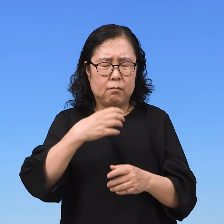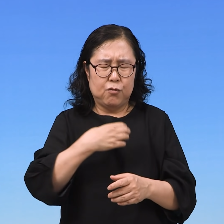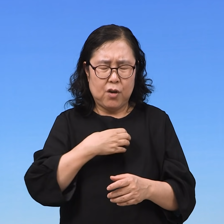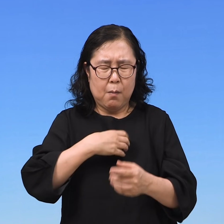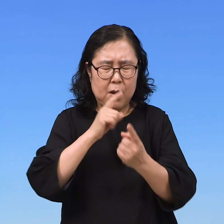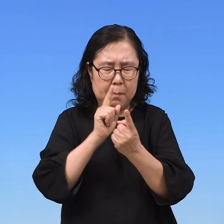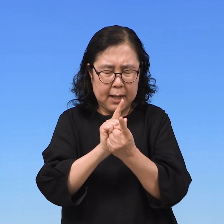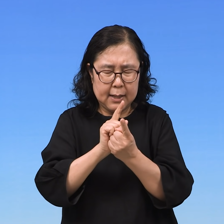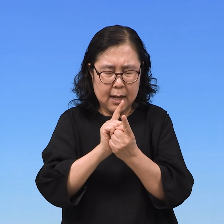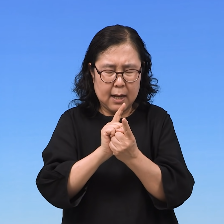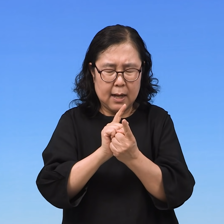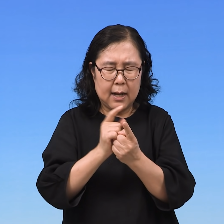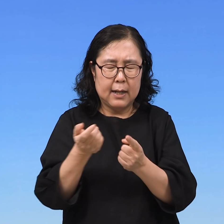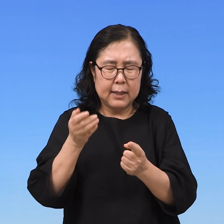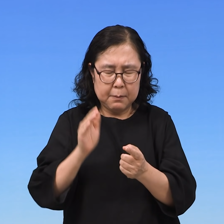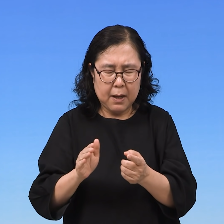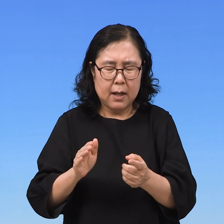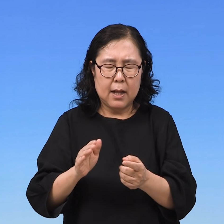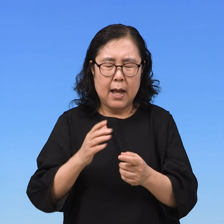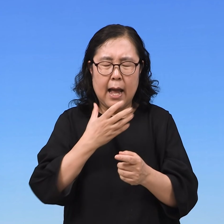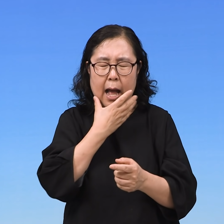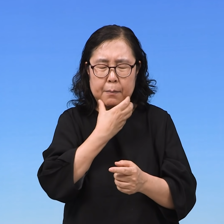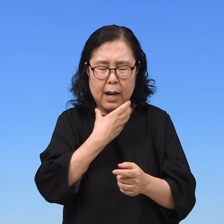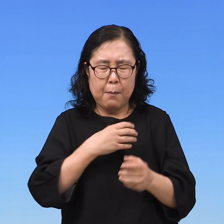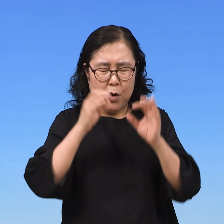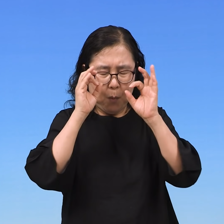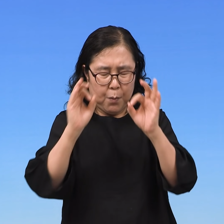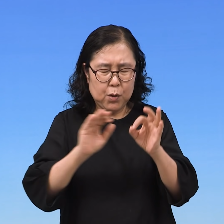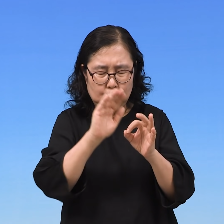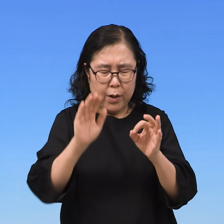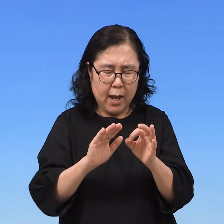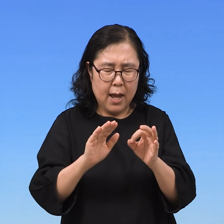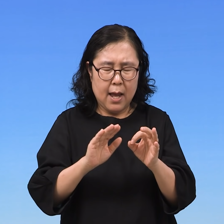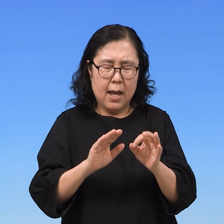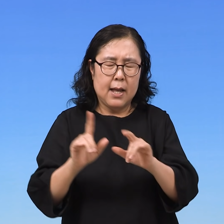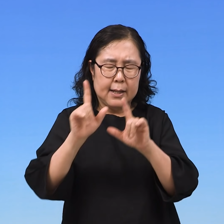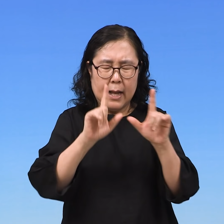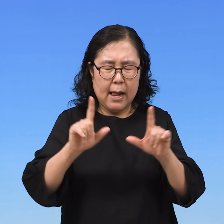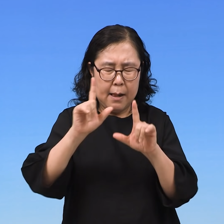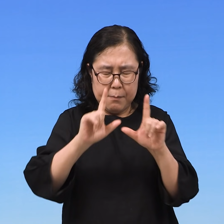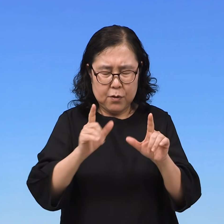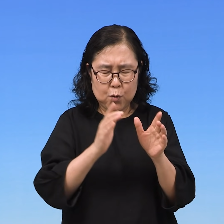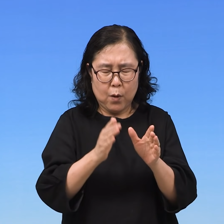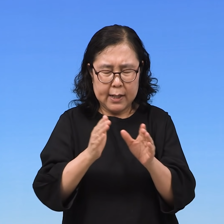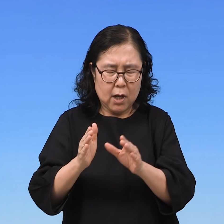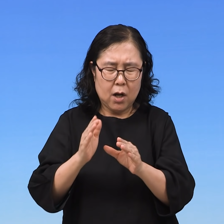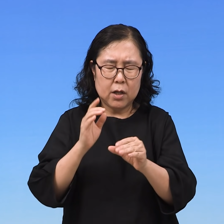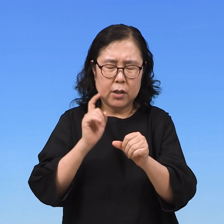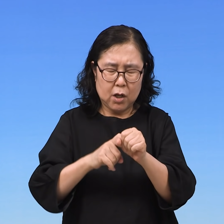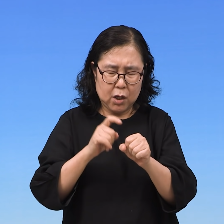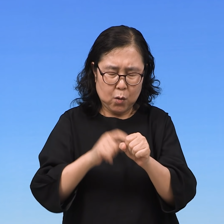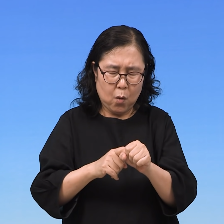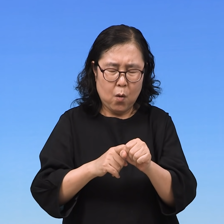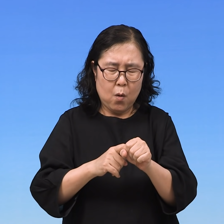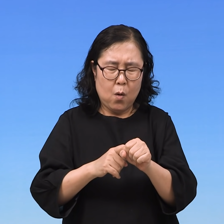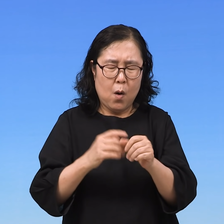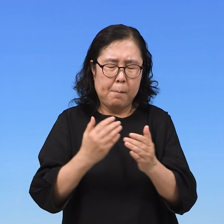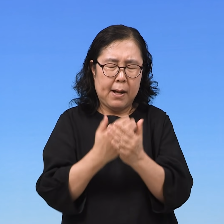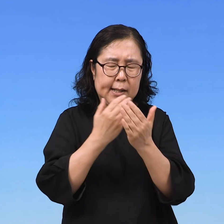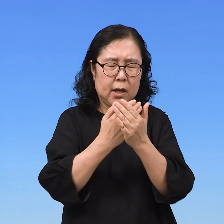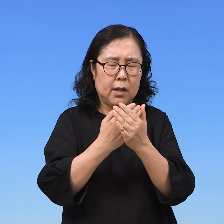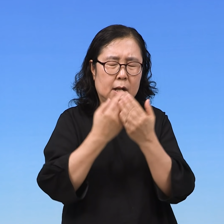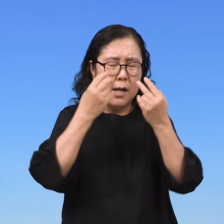아브라함을 보면서 정말 우리의 삶은 과정적이고 지향적인 존재로서의 그리스도인이 맞다는 사실을